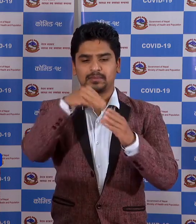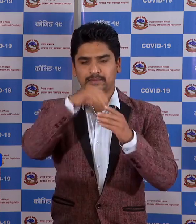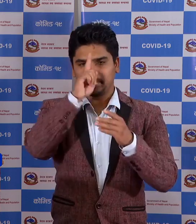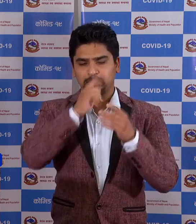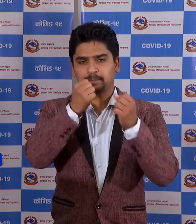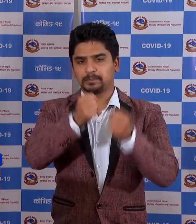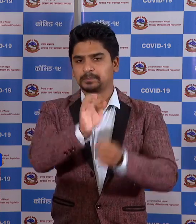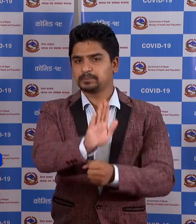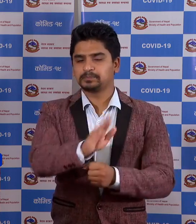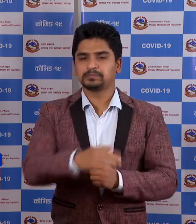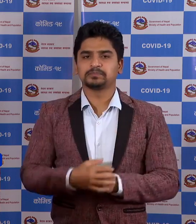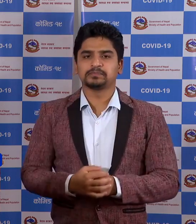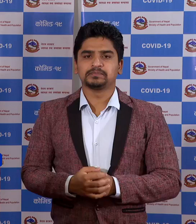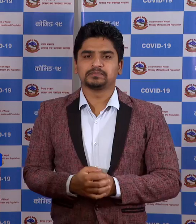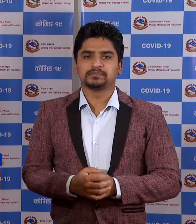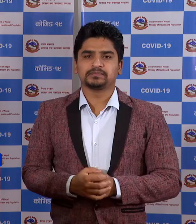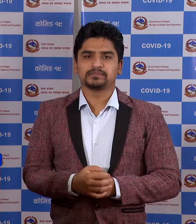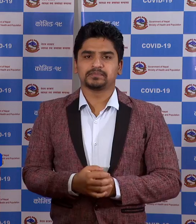क्वारेन्टाइनमा रहनुभएको छ।